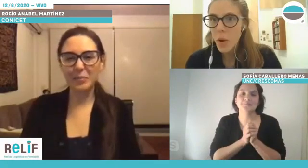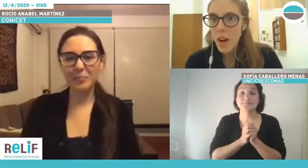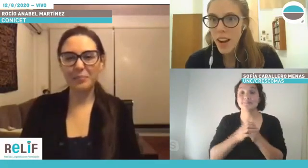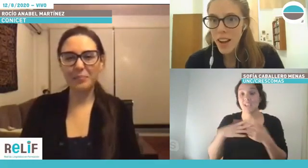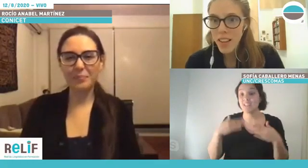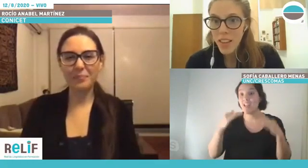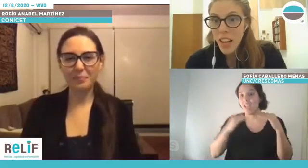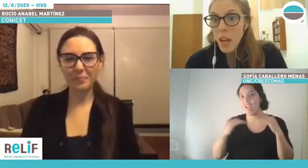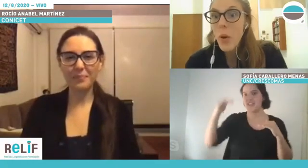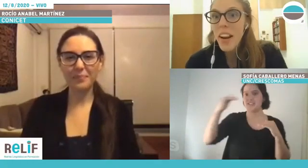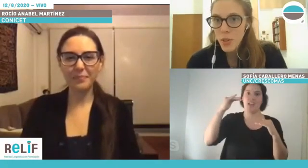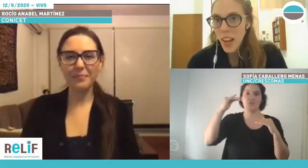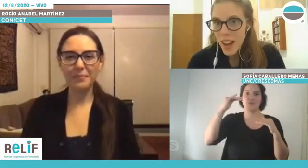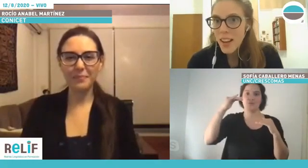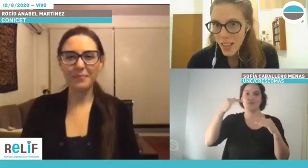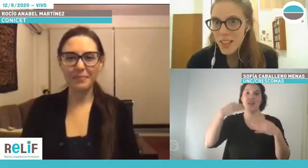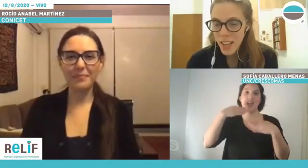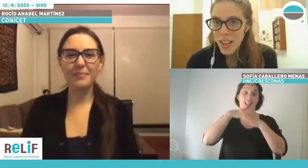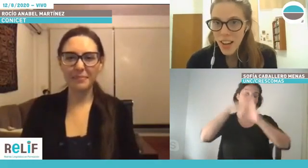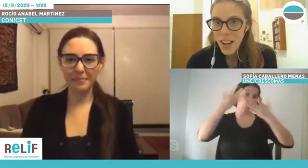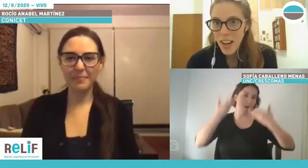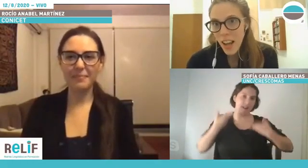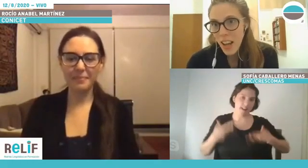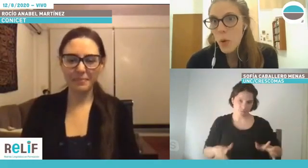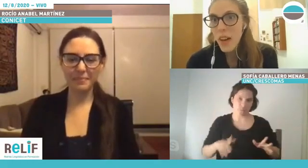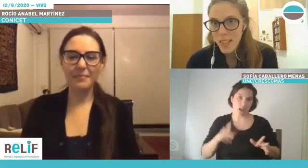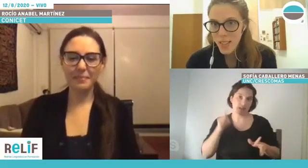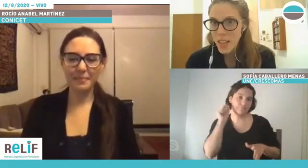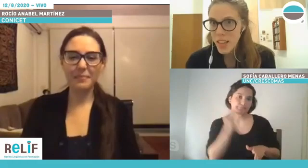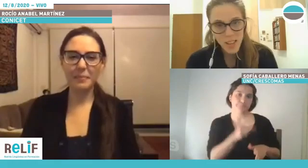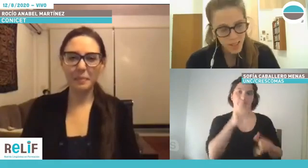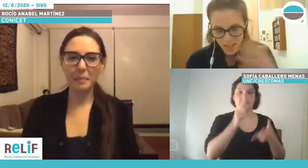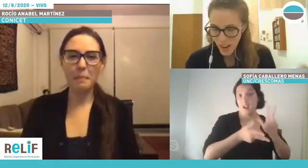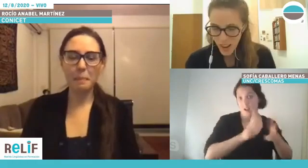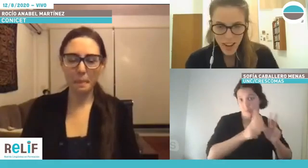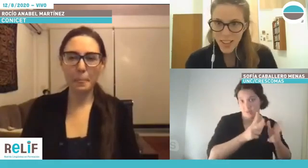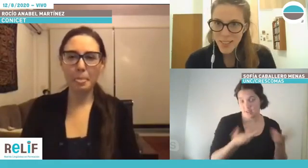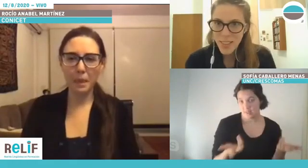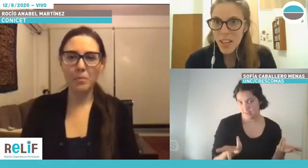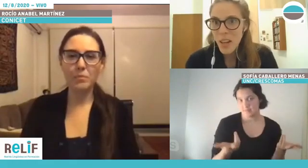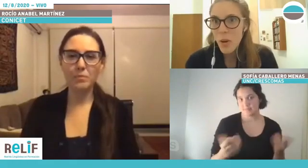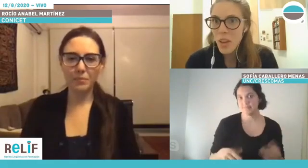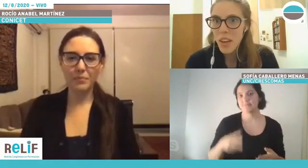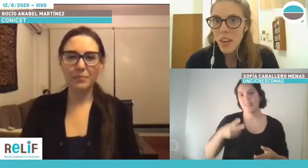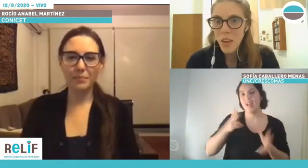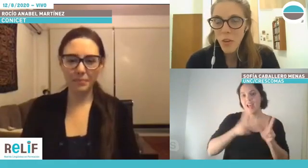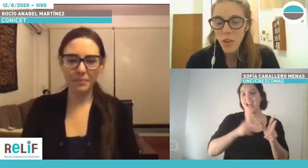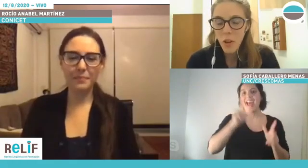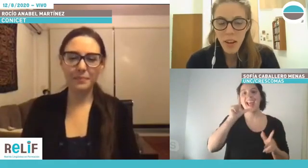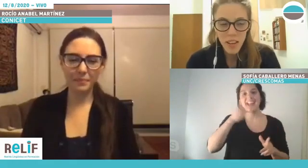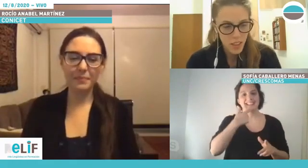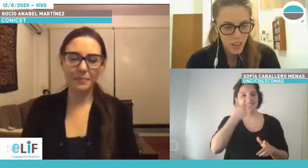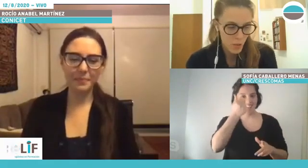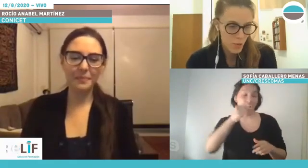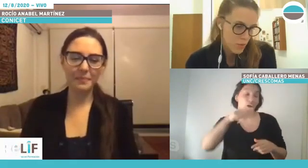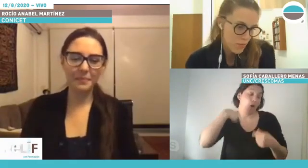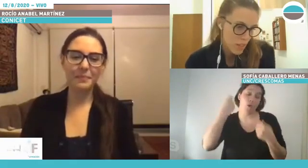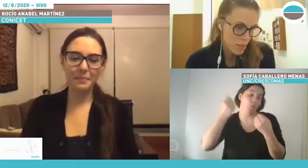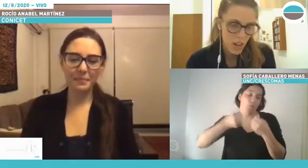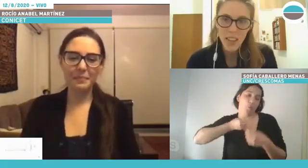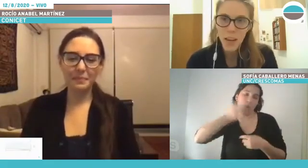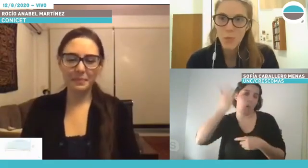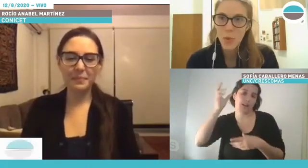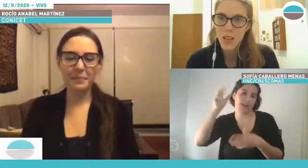estatus de lengua natural que tiene la lengua de señas argentina o de cualquier,